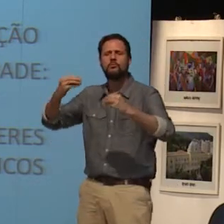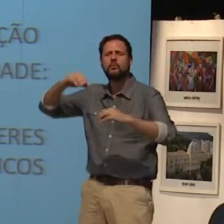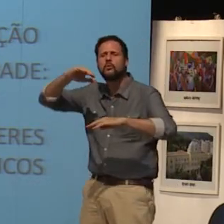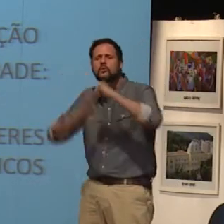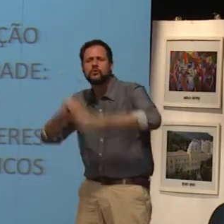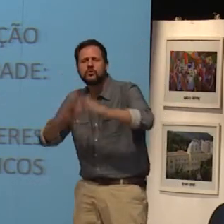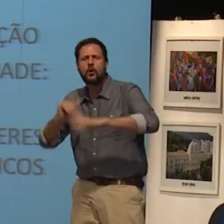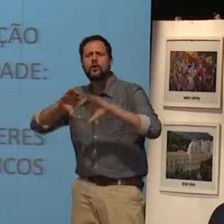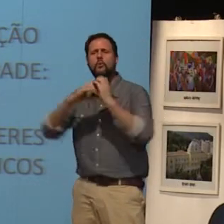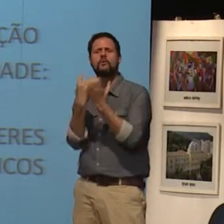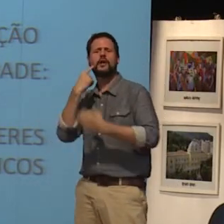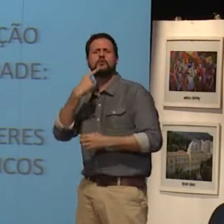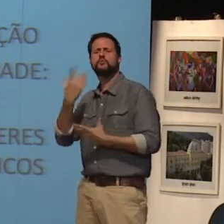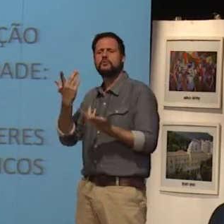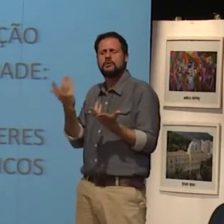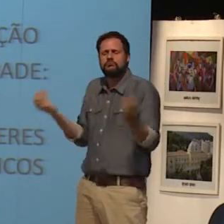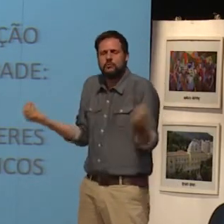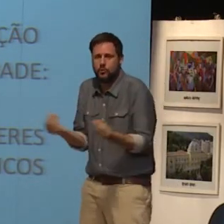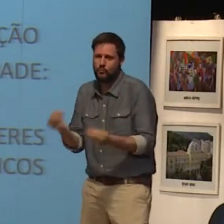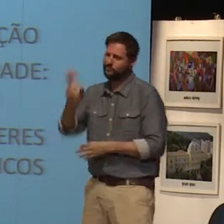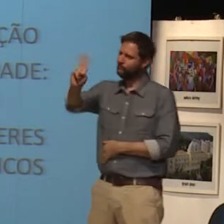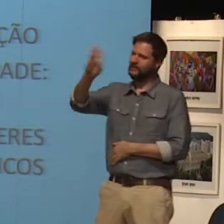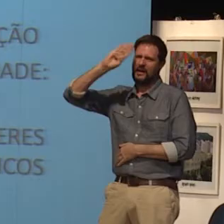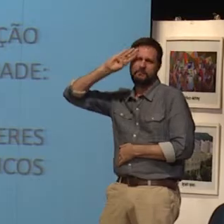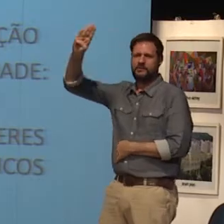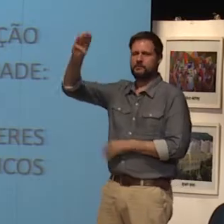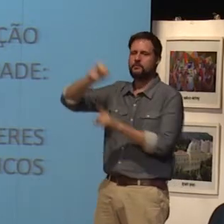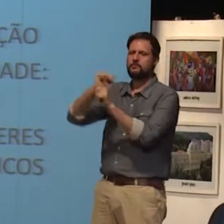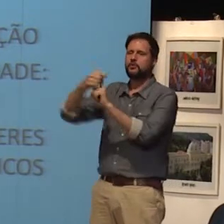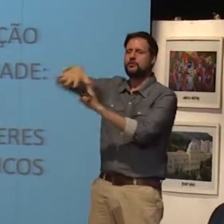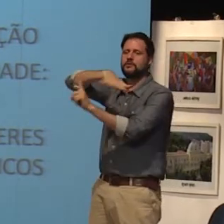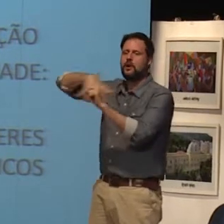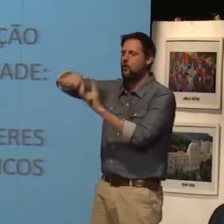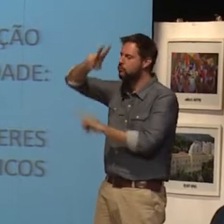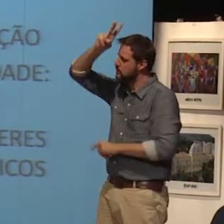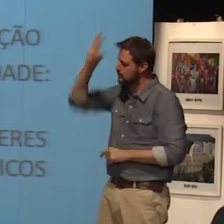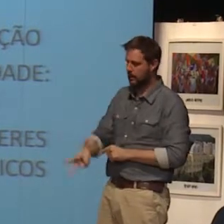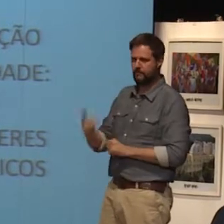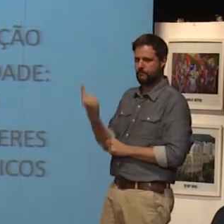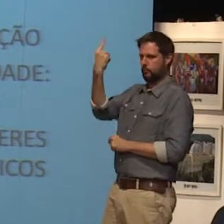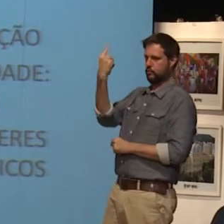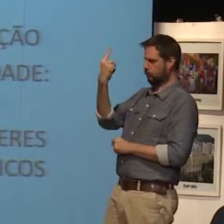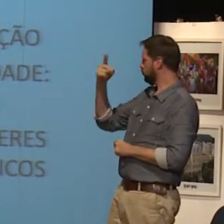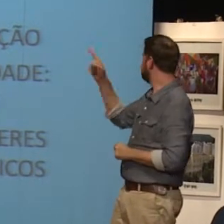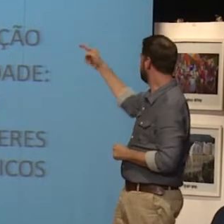Então, como isso ocorreu, o que aconteceu na comunidade surda, né? Sempre foi o